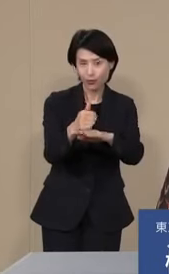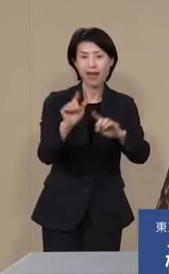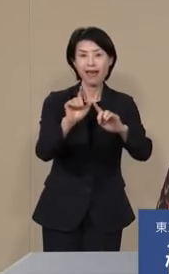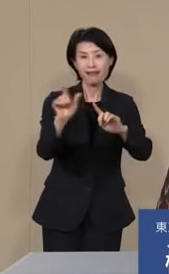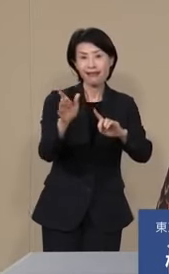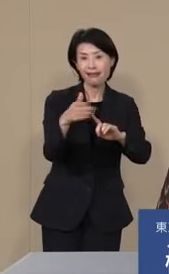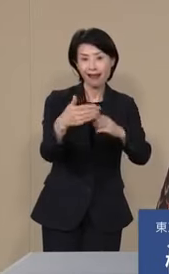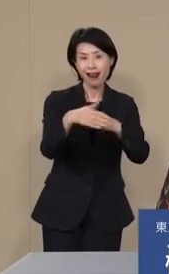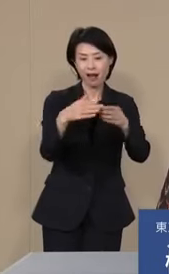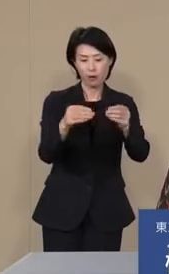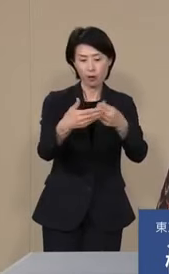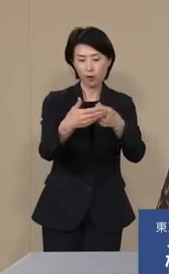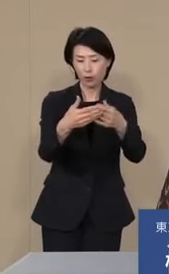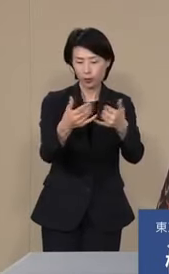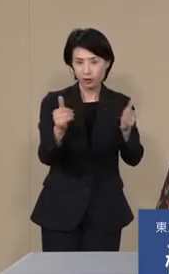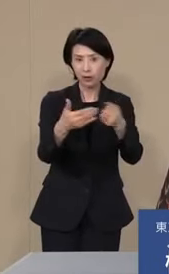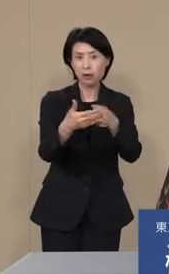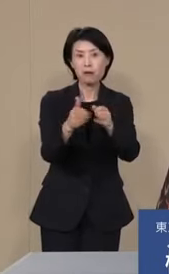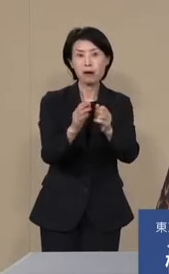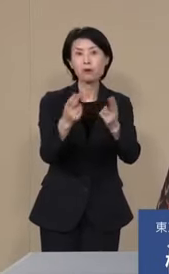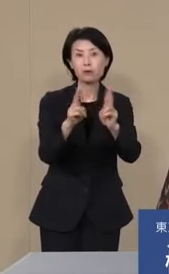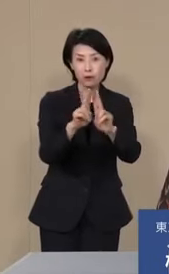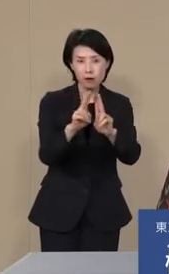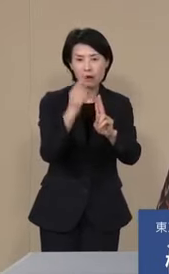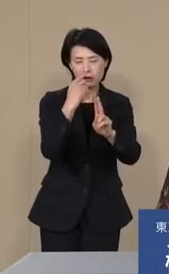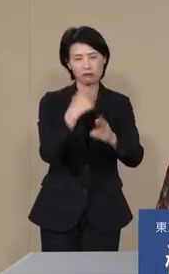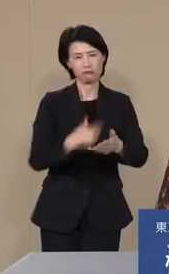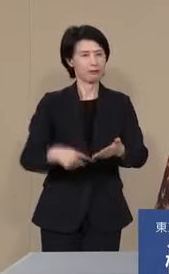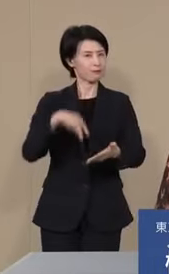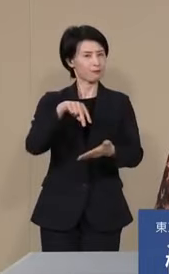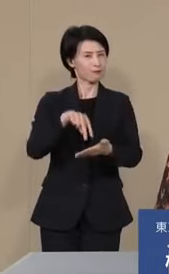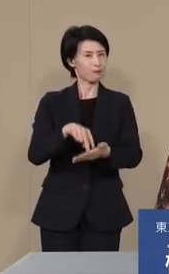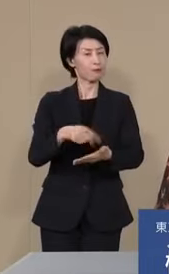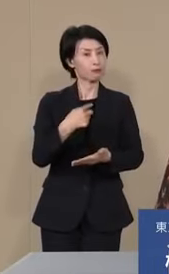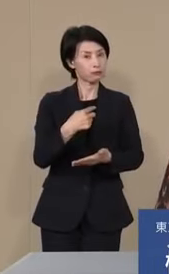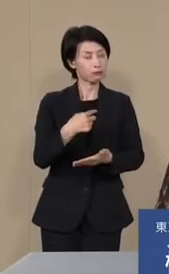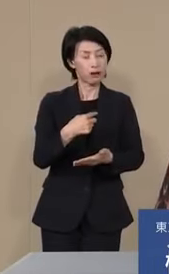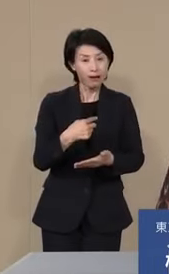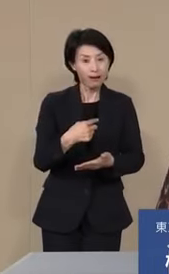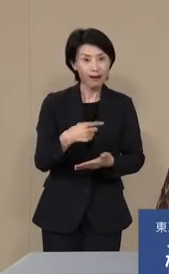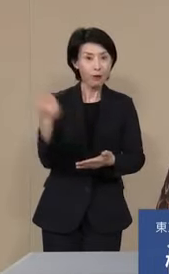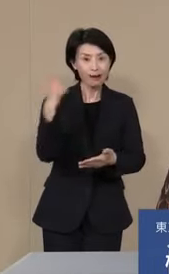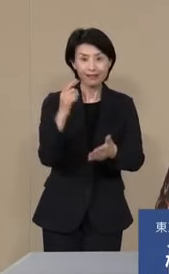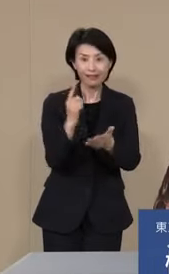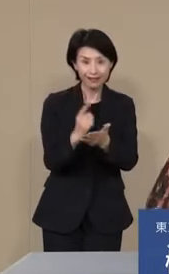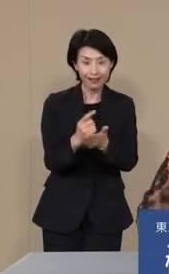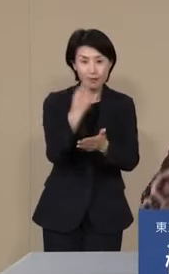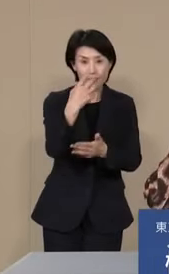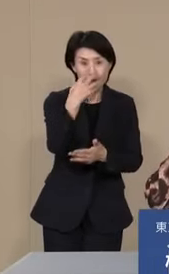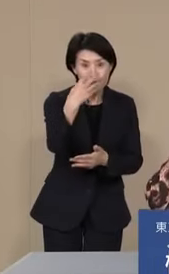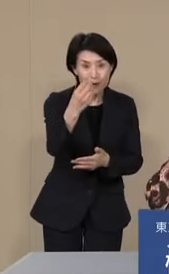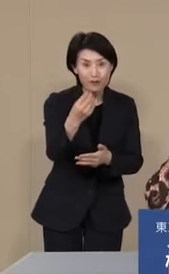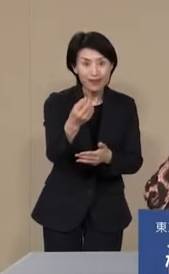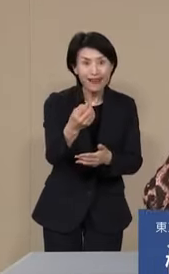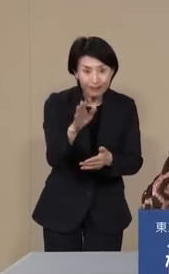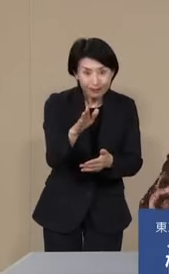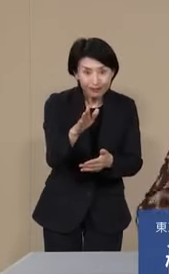NHKから国民を守る党から俺は出ているんだえこの時点で興味が